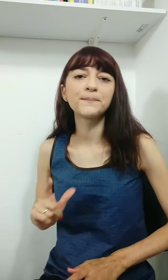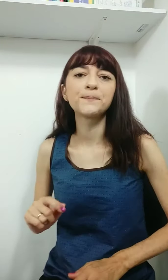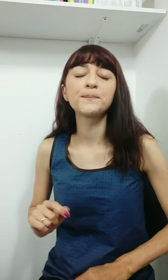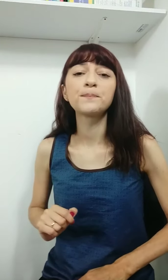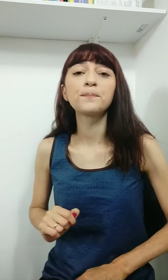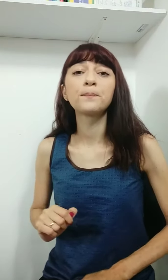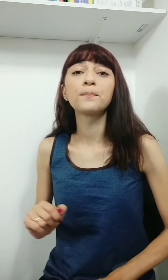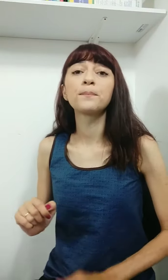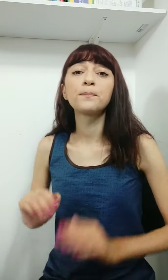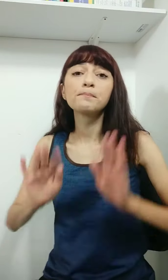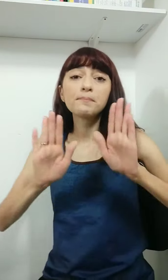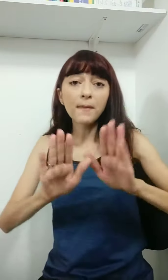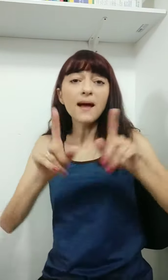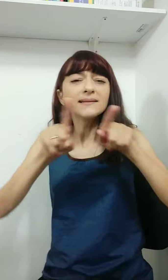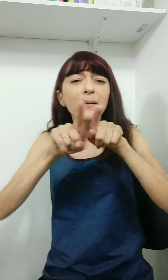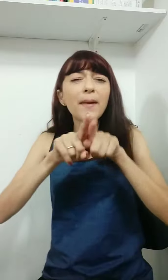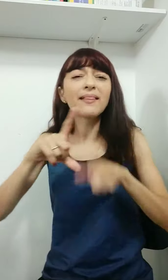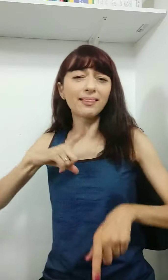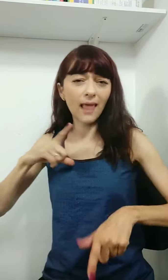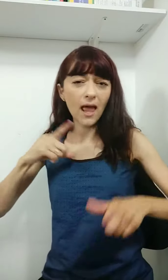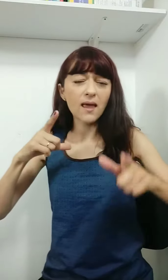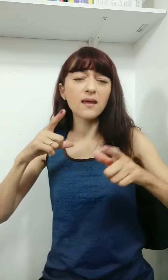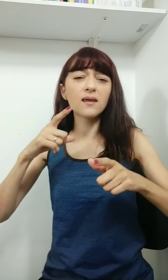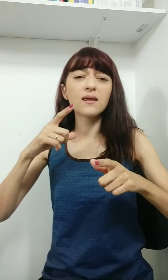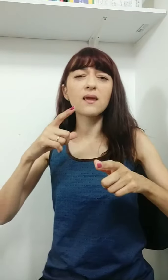que existirão alguns regionalismos, isso é natural, tá bom?